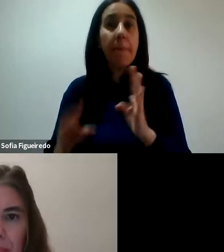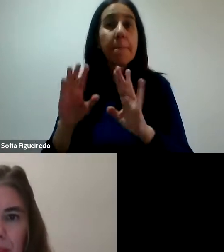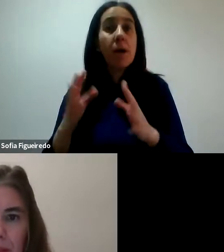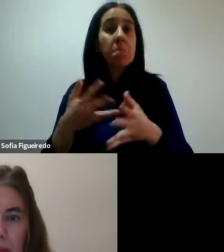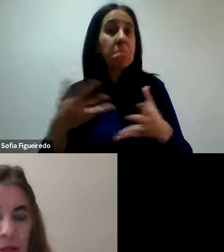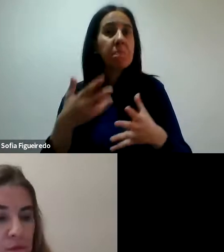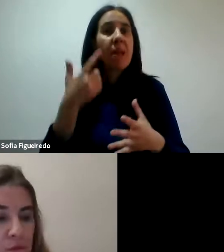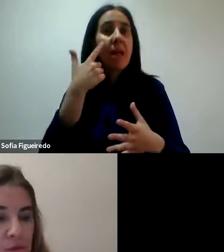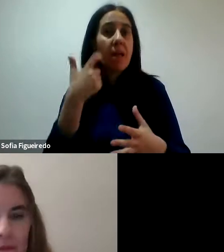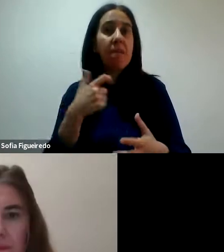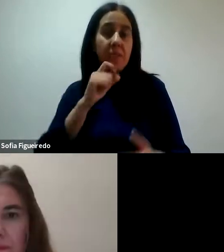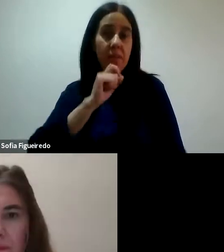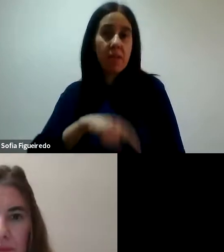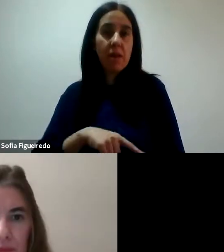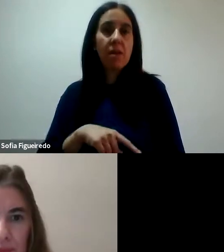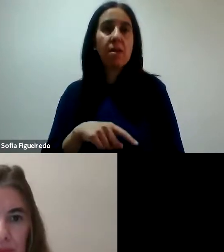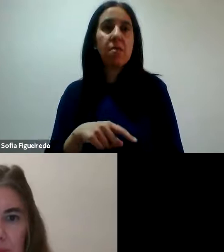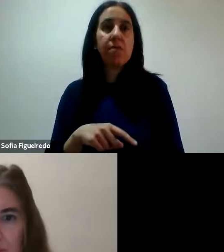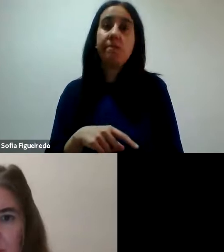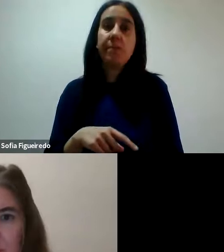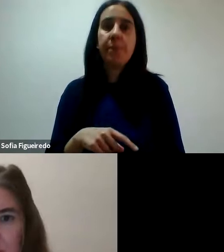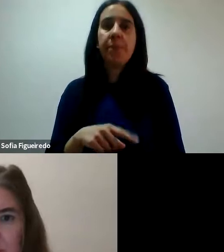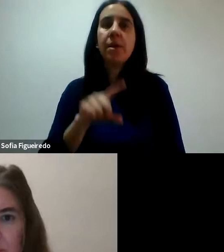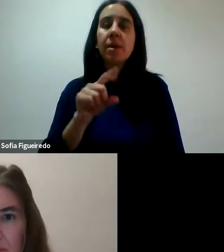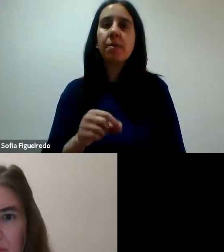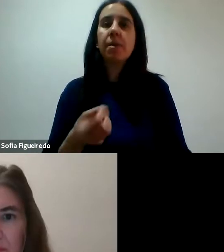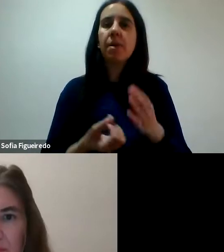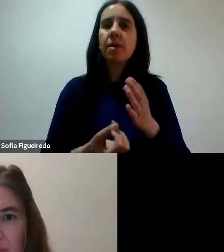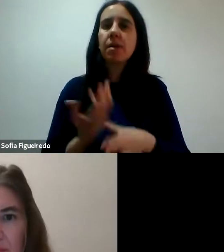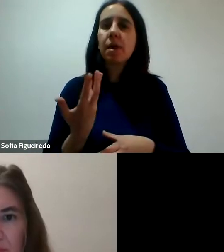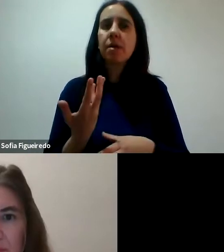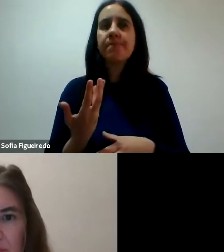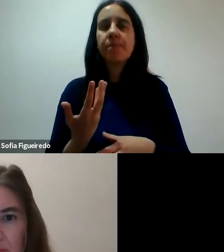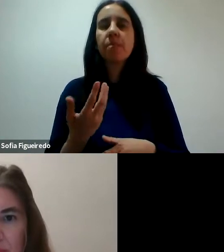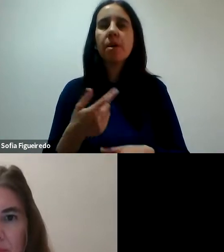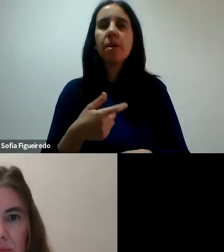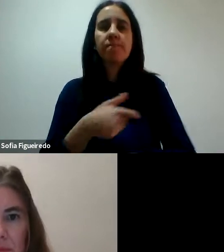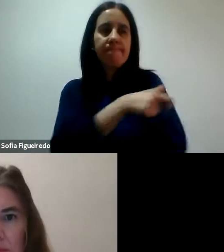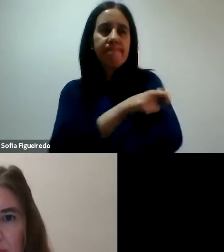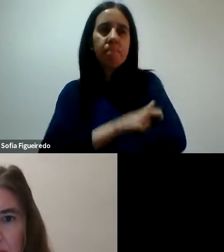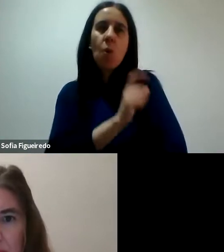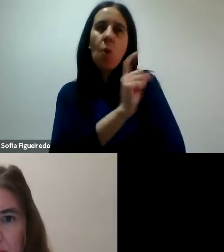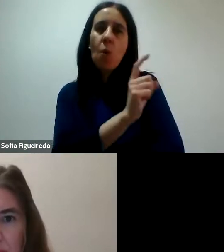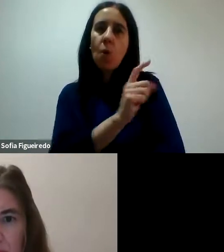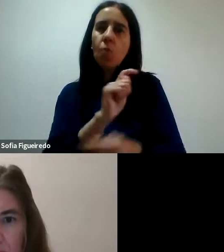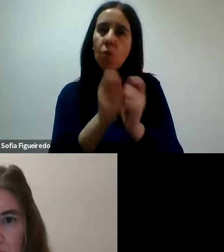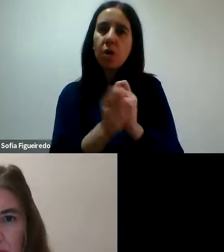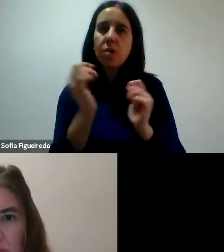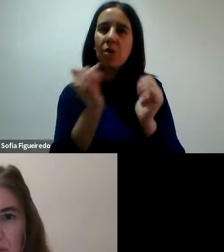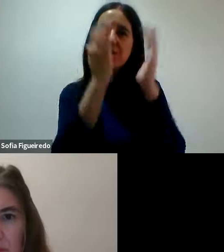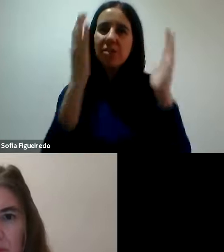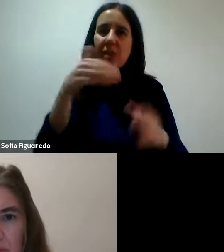também, eu acho que pode ser muito isso, criarmos também embaixadores da mudança dentro das organizações. E